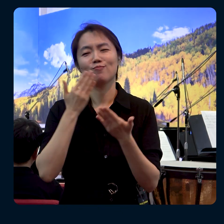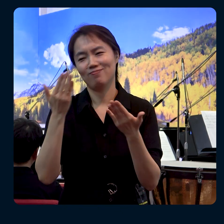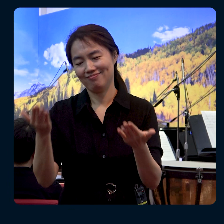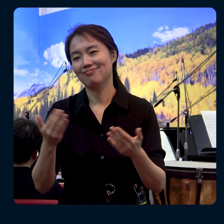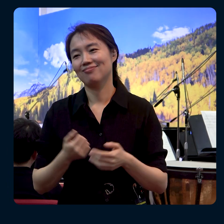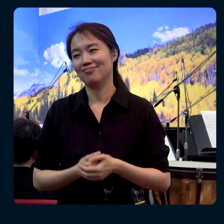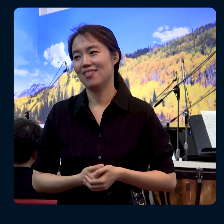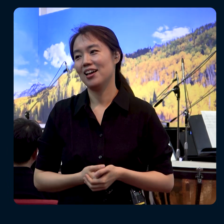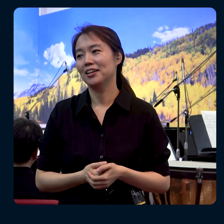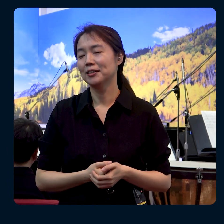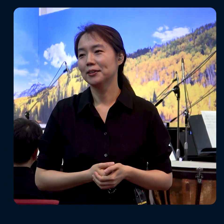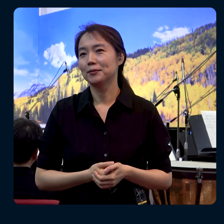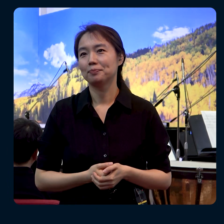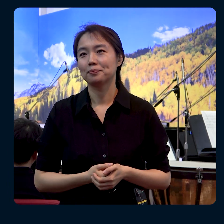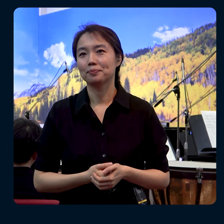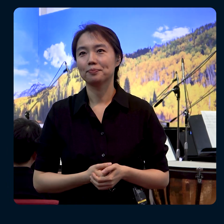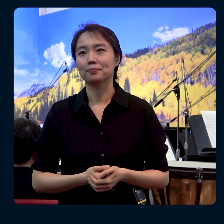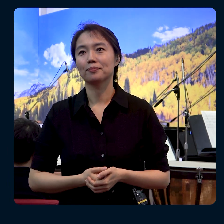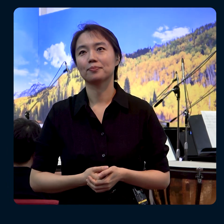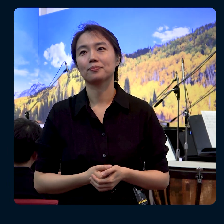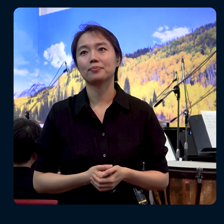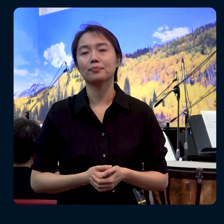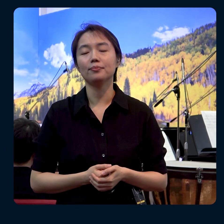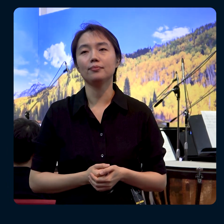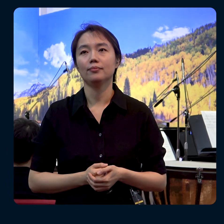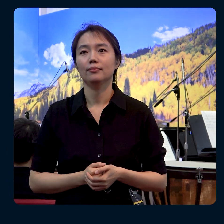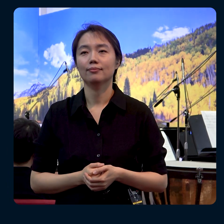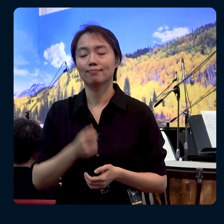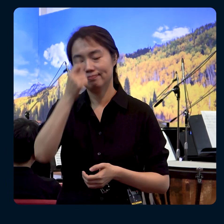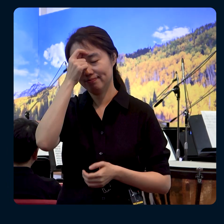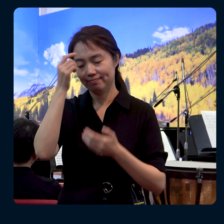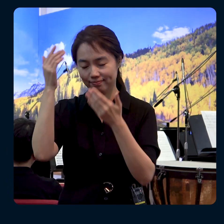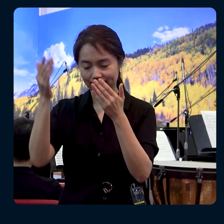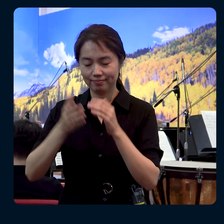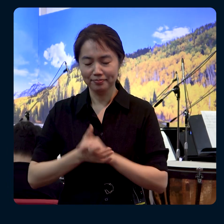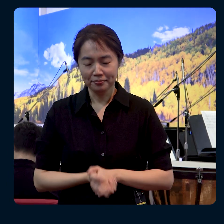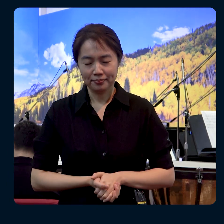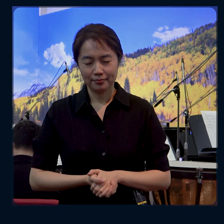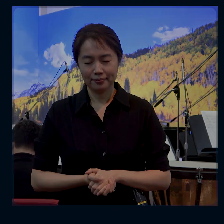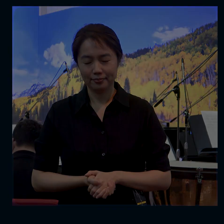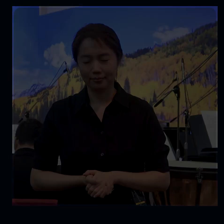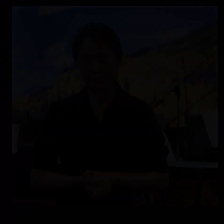믿습니다. 이게 우리 신앙 스토리죠. 기도하겠습니다.